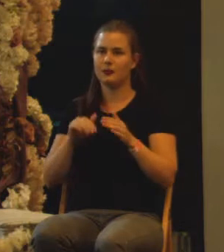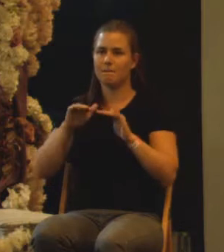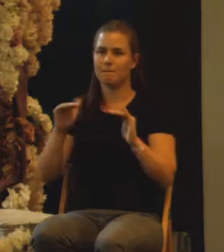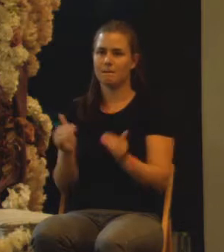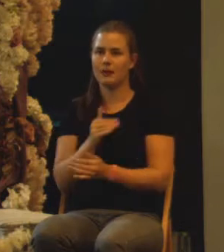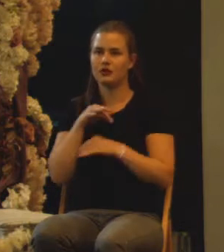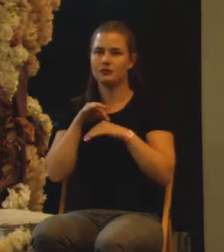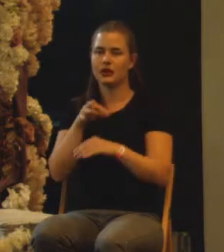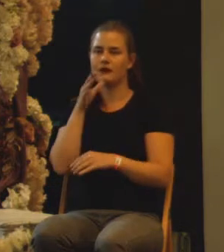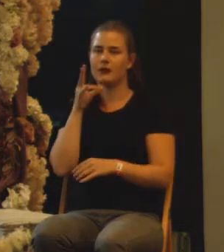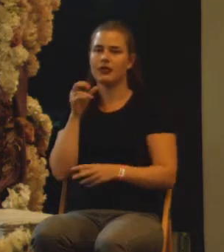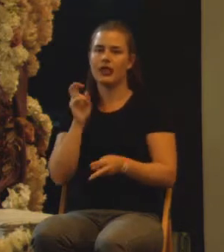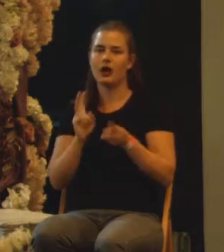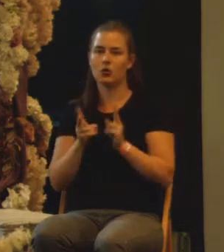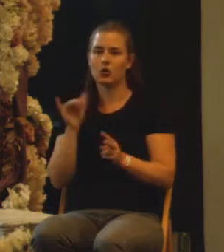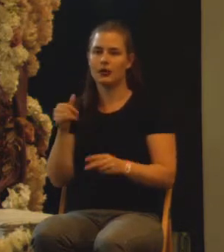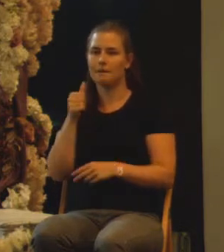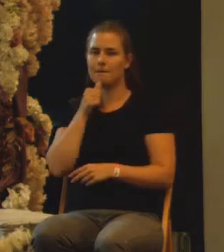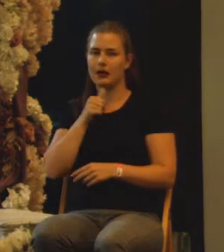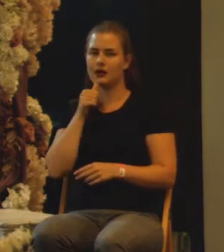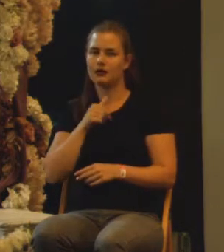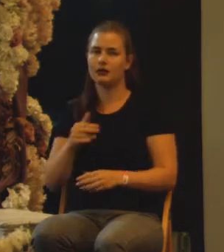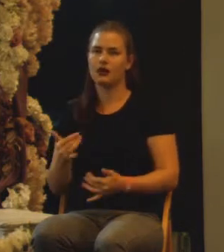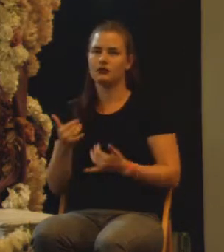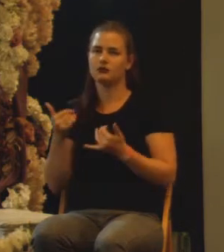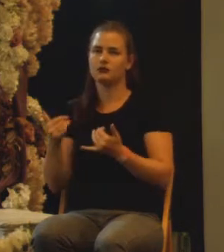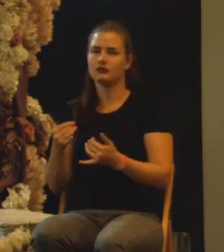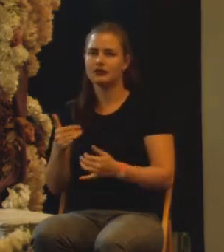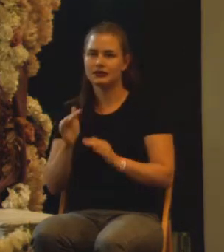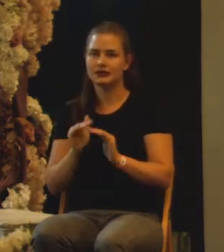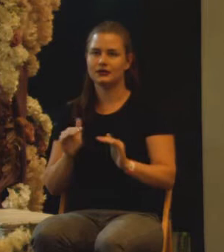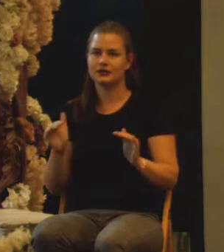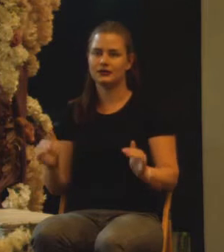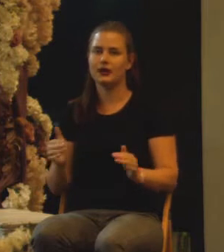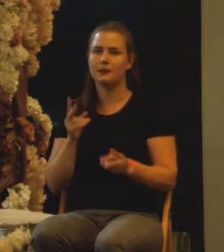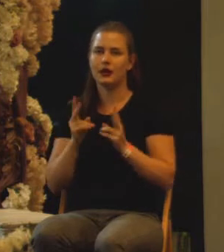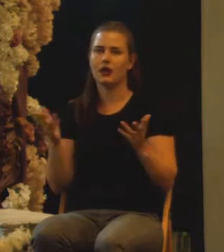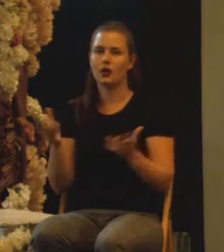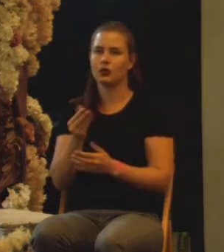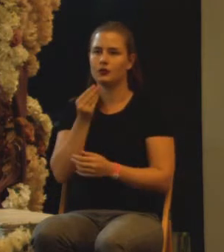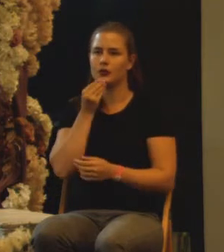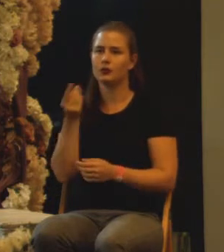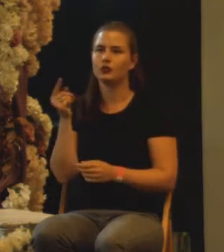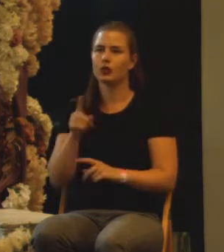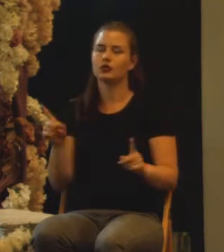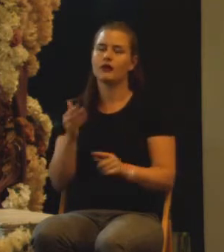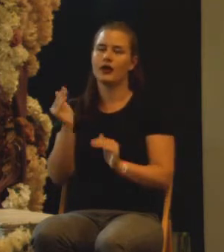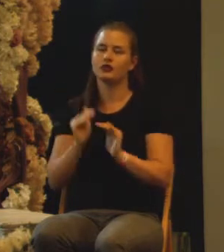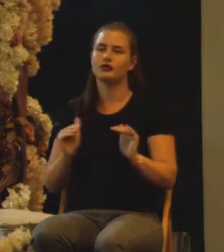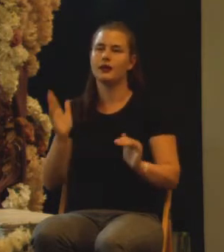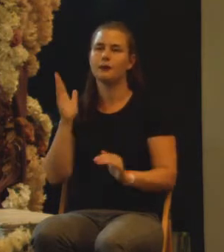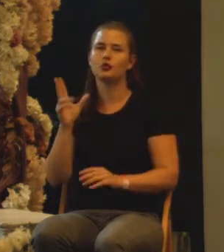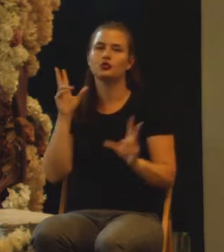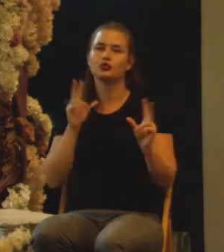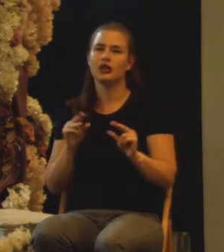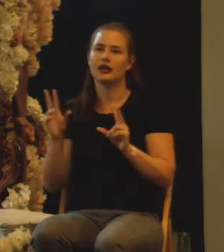проводить времени на кухне и пытаться удивить людей приготовлением каких-то блюд, то, что ваши дети будут